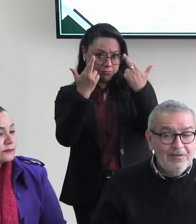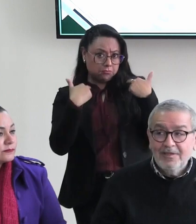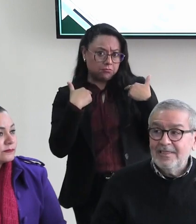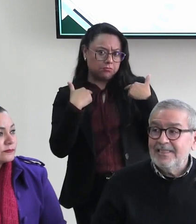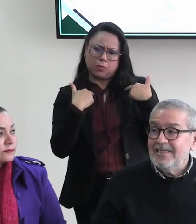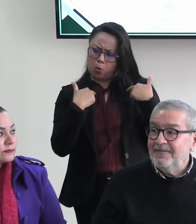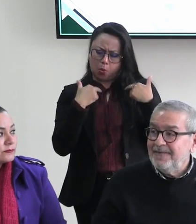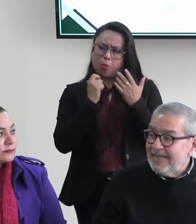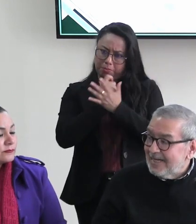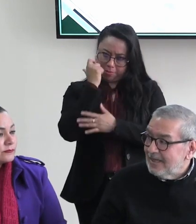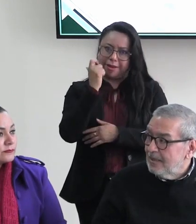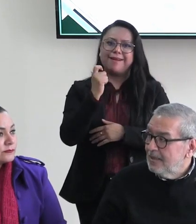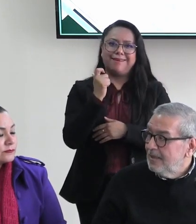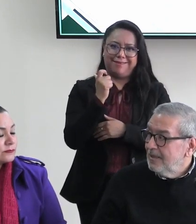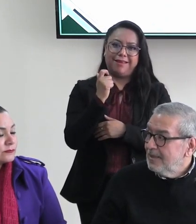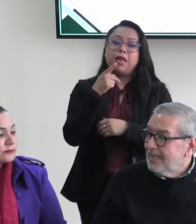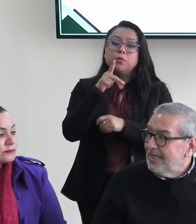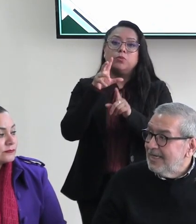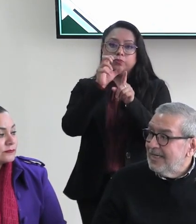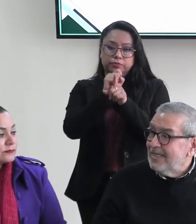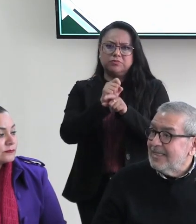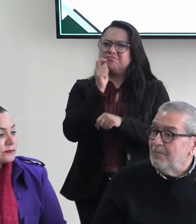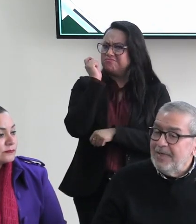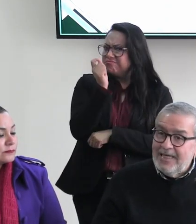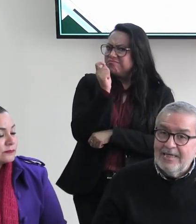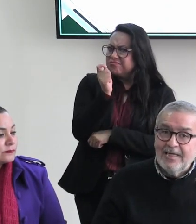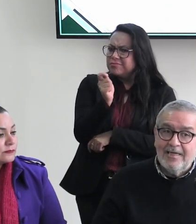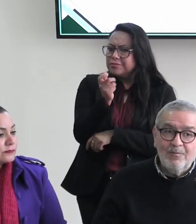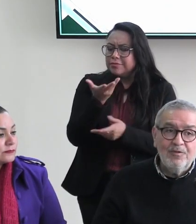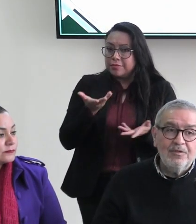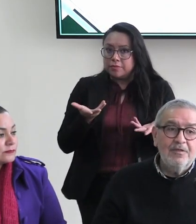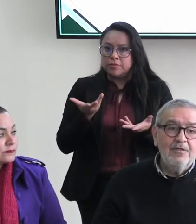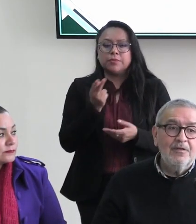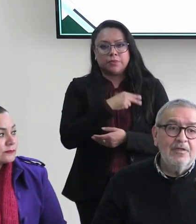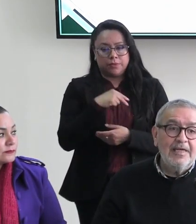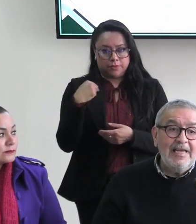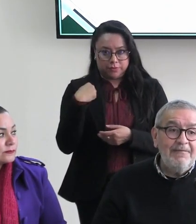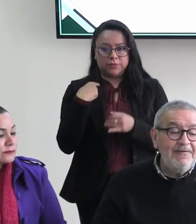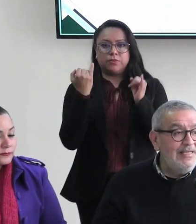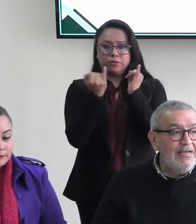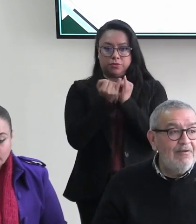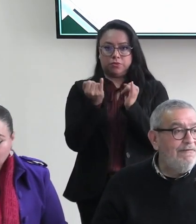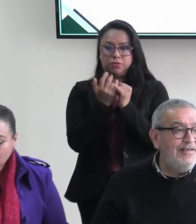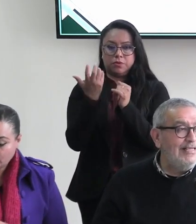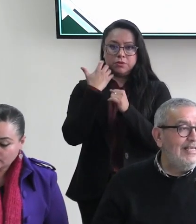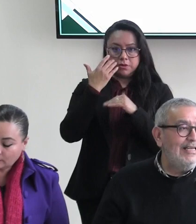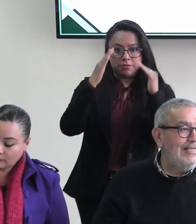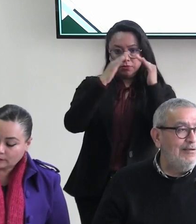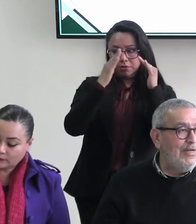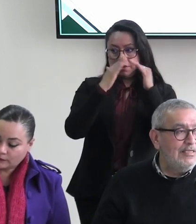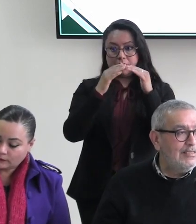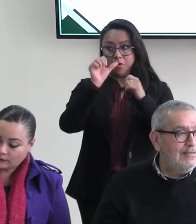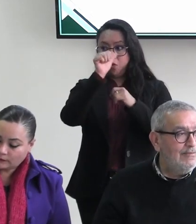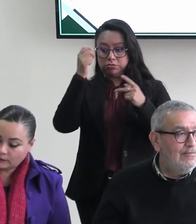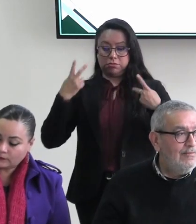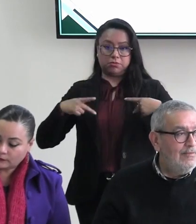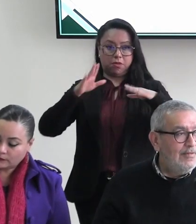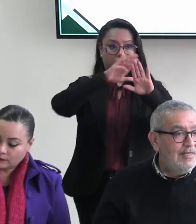dicho significa que también queremos que la vivienda no afecte a nadie